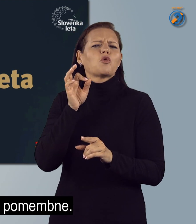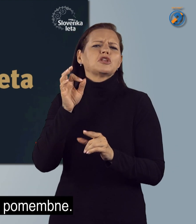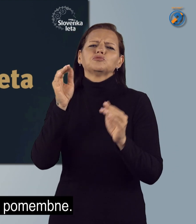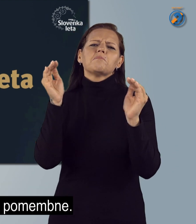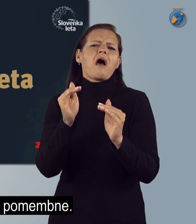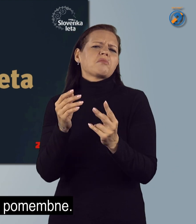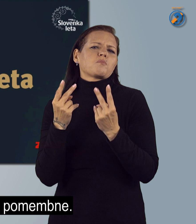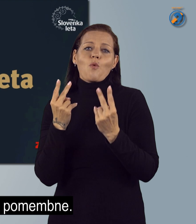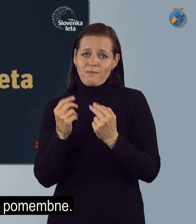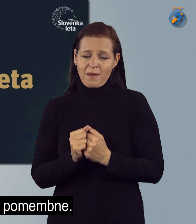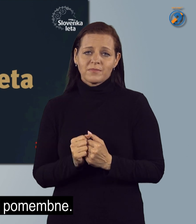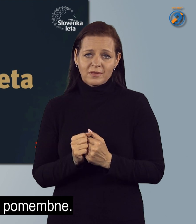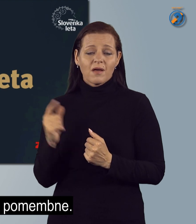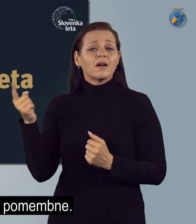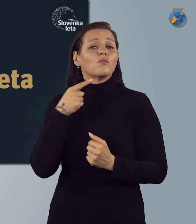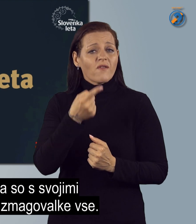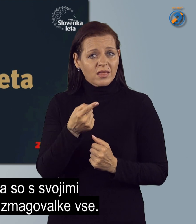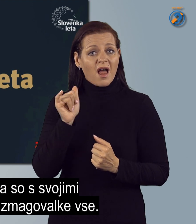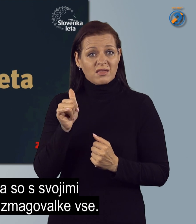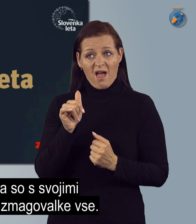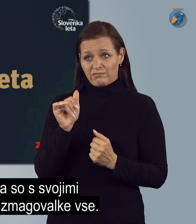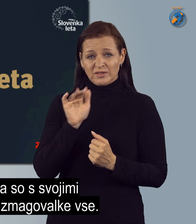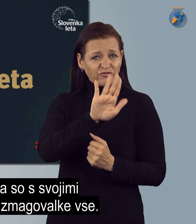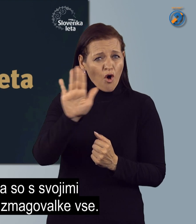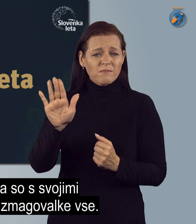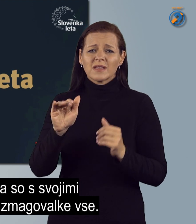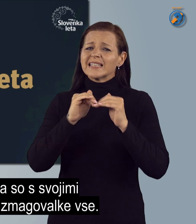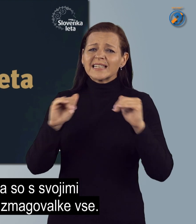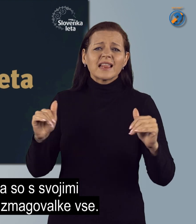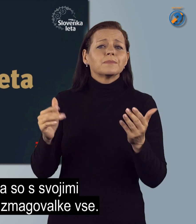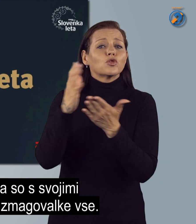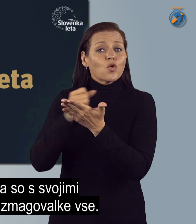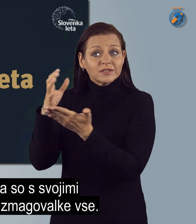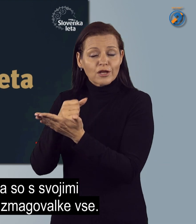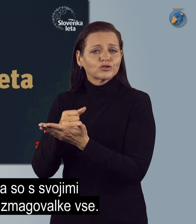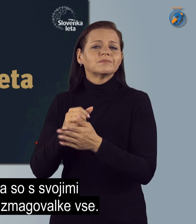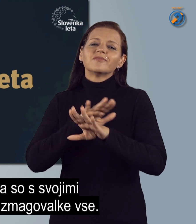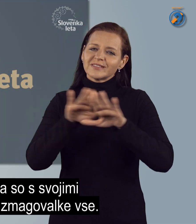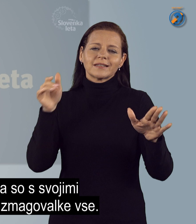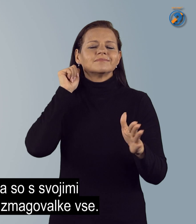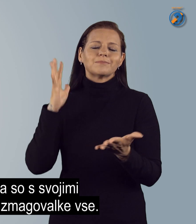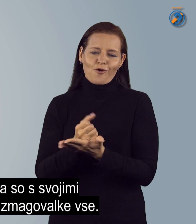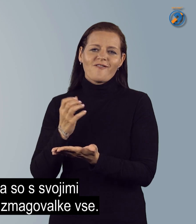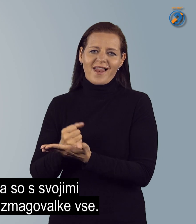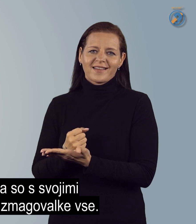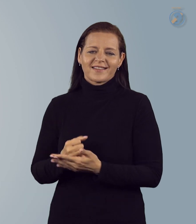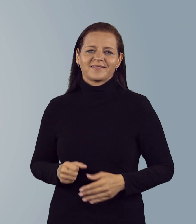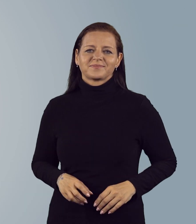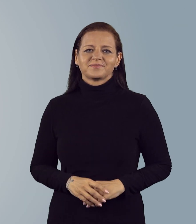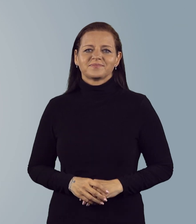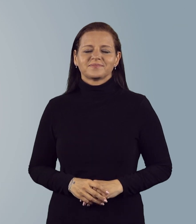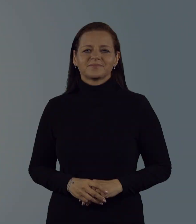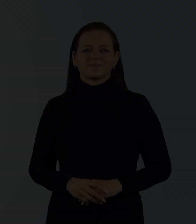manj pomembne. Povedala je, da so s svojimi izrednimi dosežki zmagovalke vse.